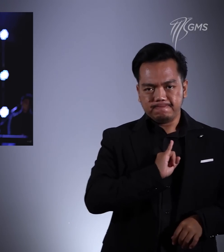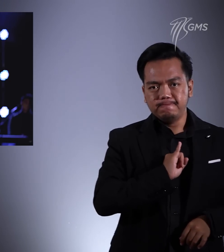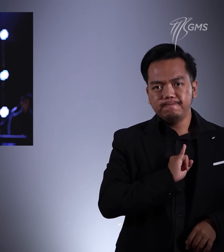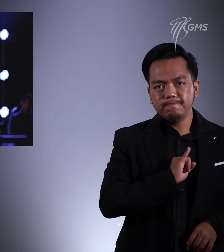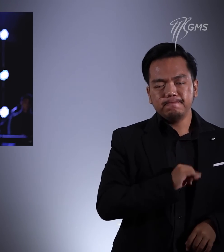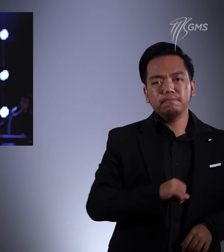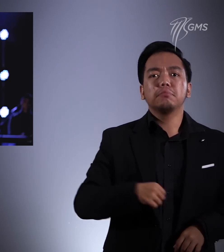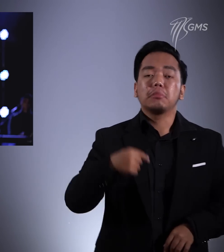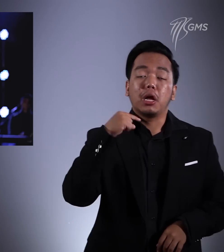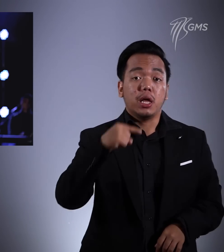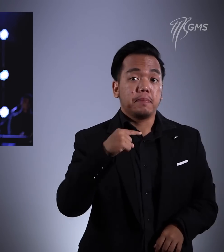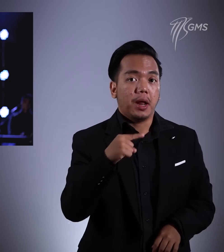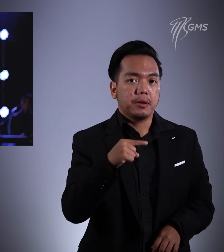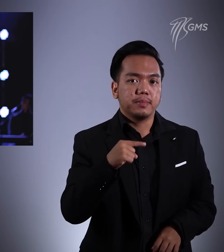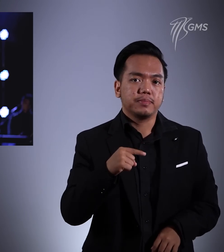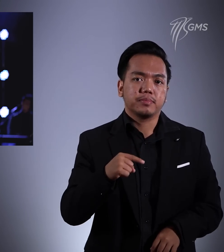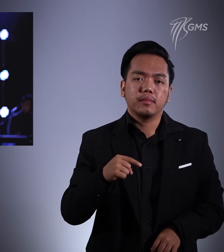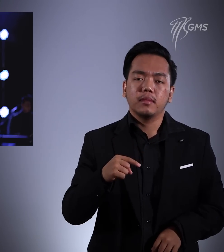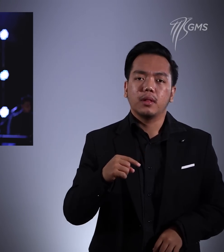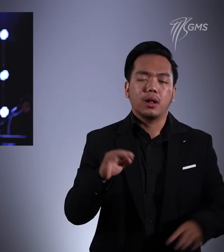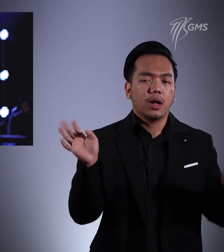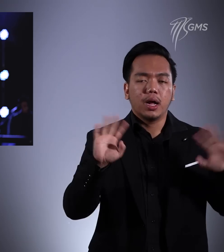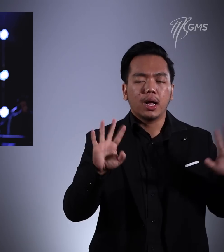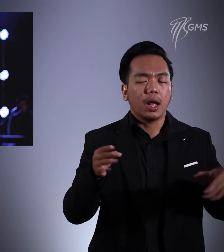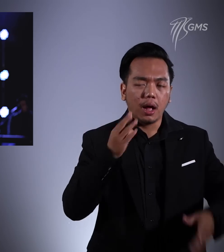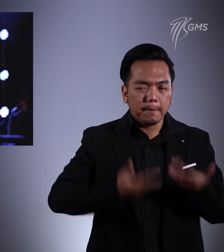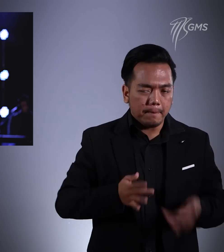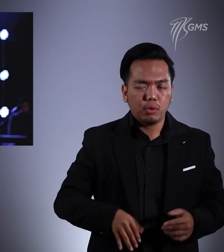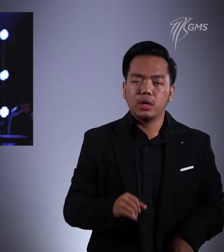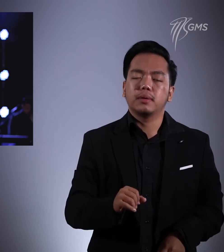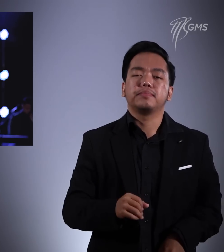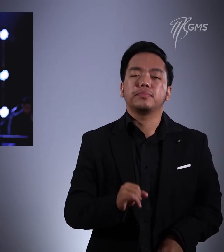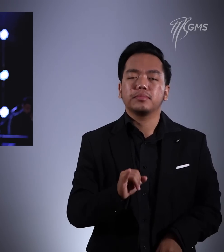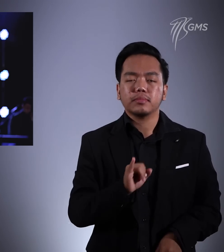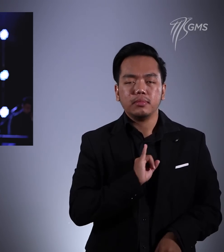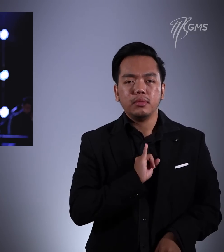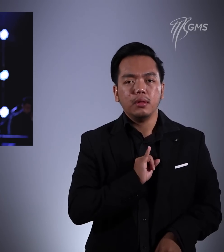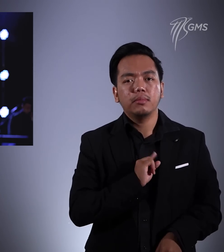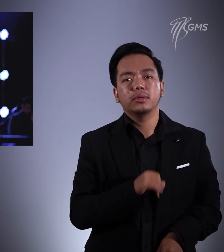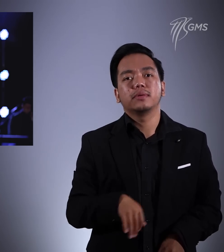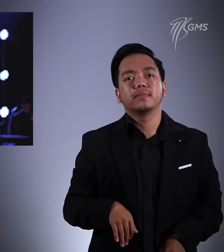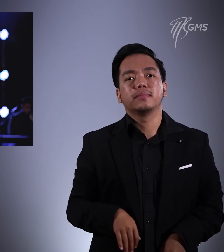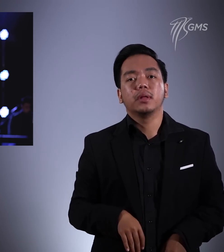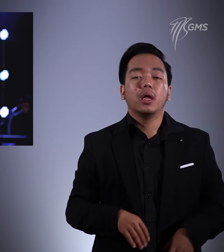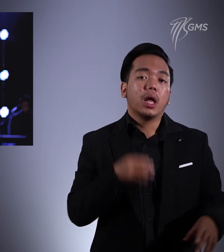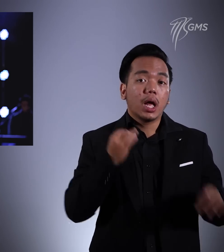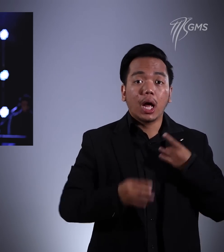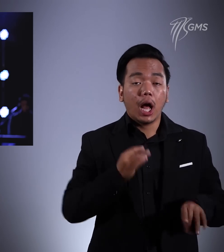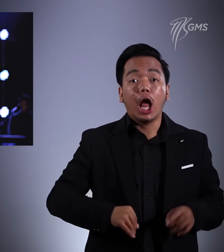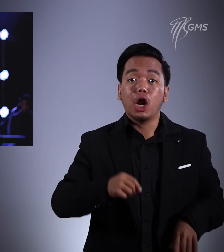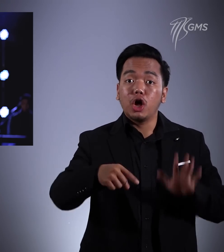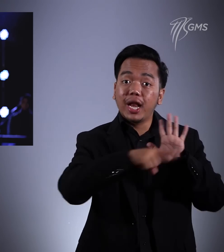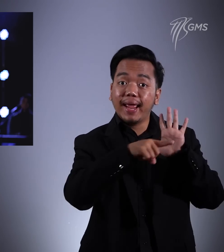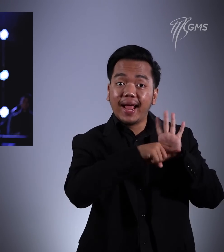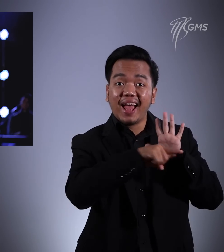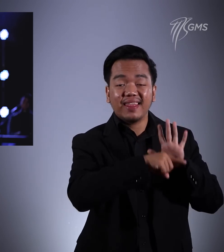bisa beriman. Positif aja nggak tentu beriman kok. Jadi jangan negatif. Kalau Anda negatif sudah otomatis WO atau